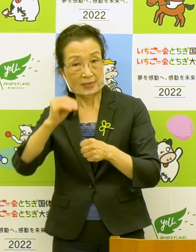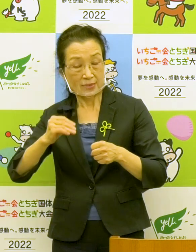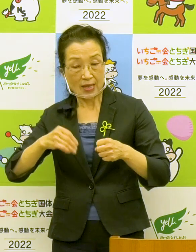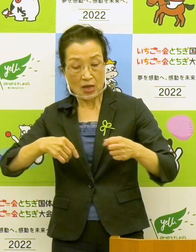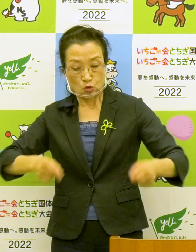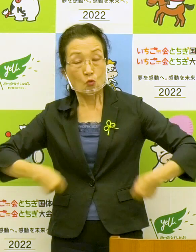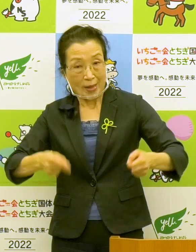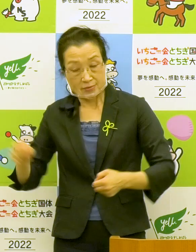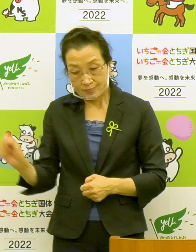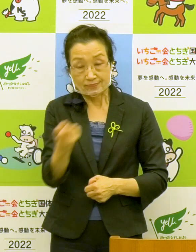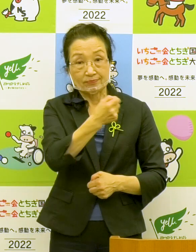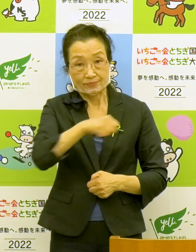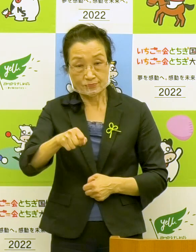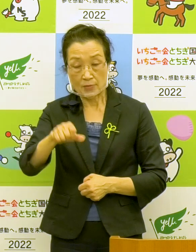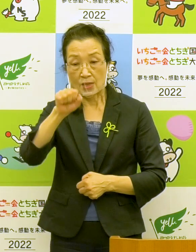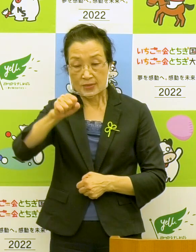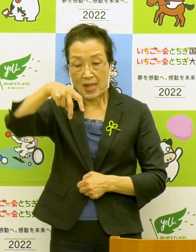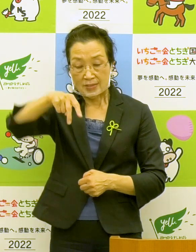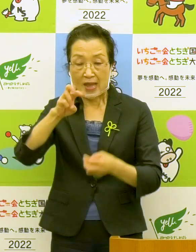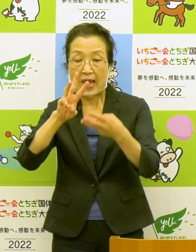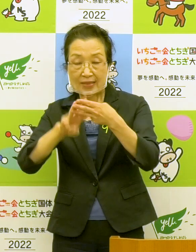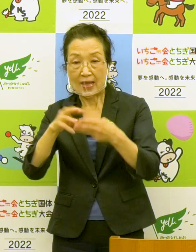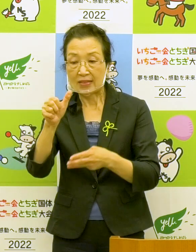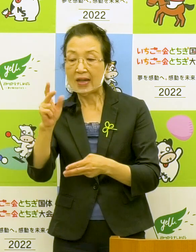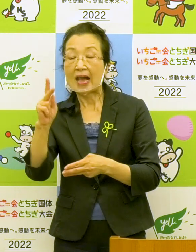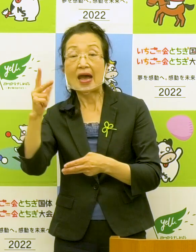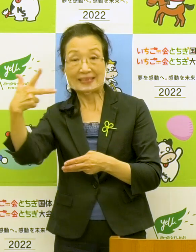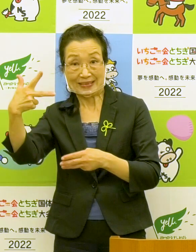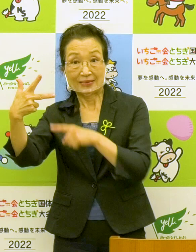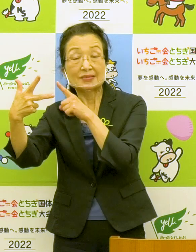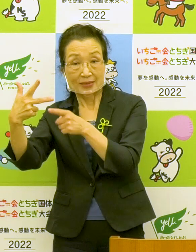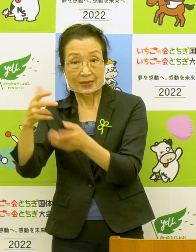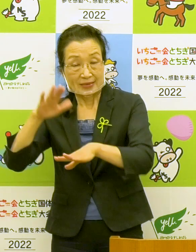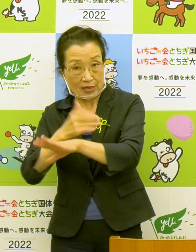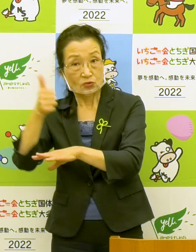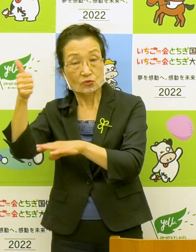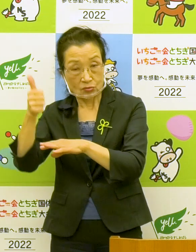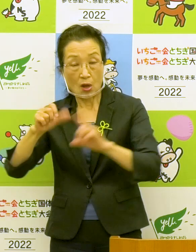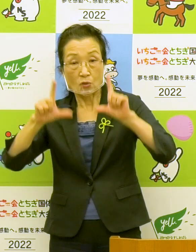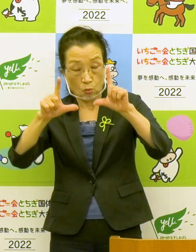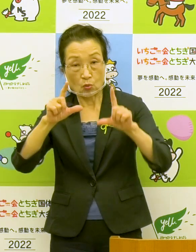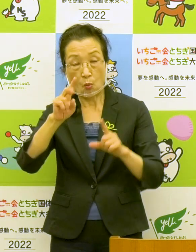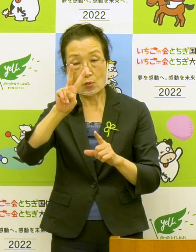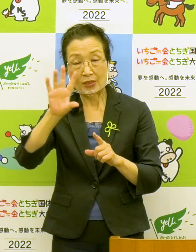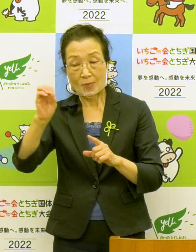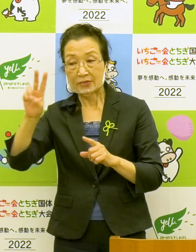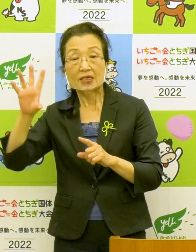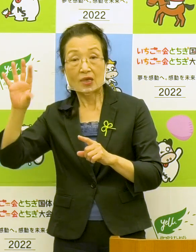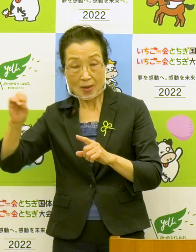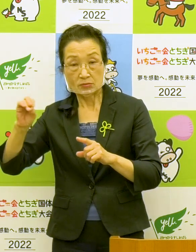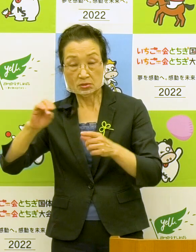ニスの真田隆選手が東京2020パラリンピックに出場内定となり